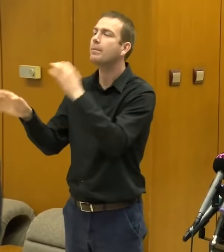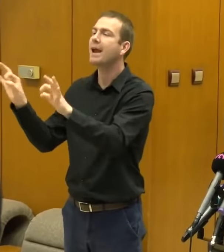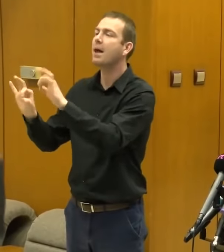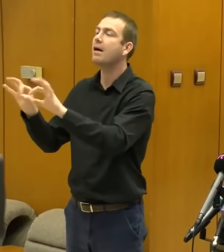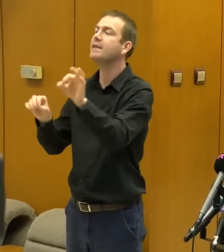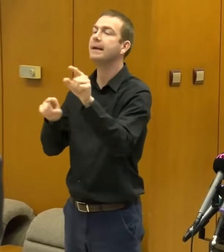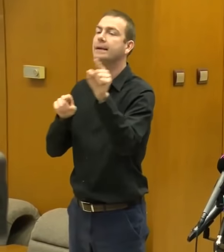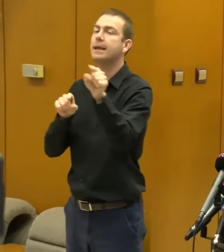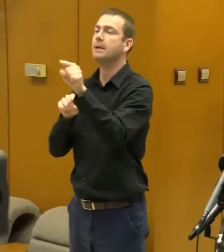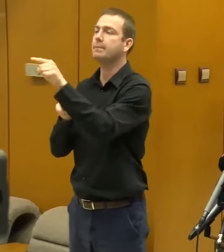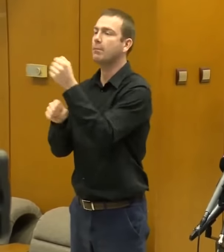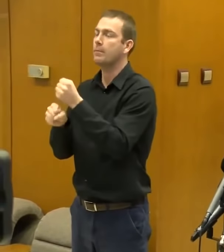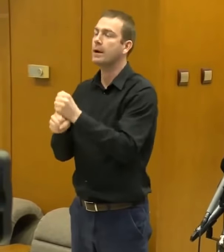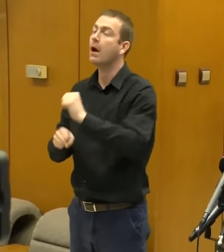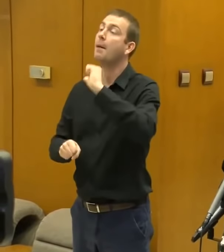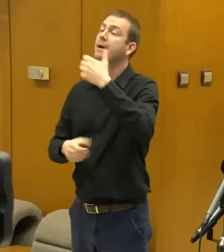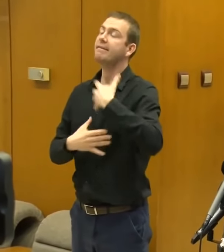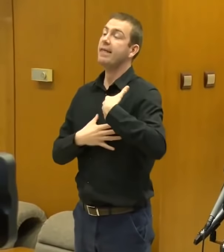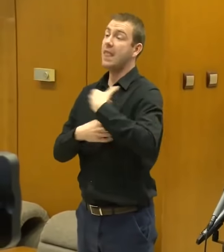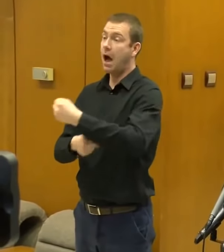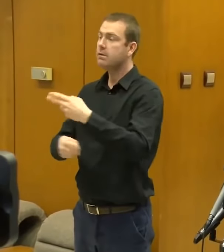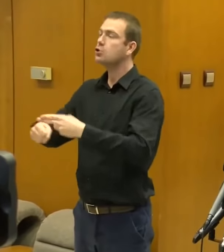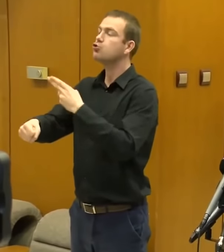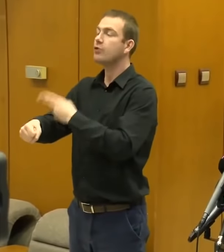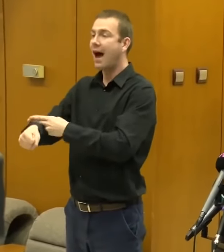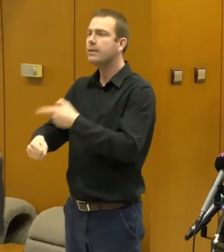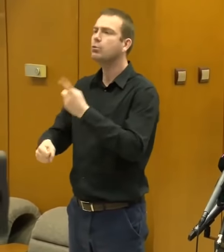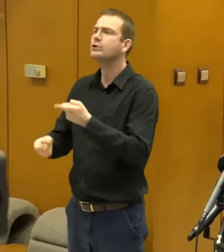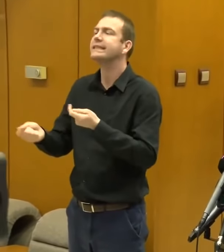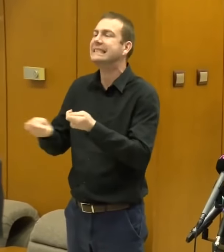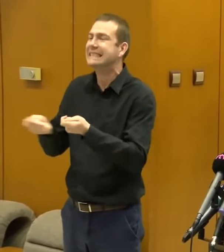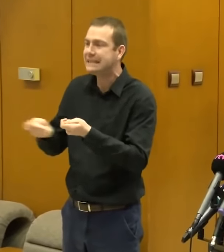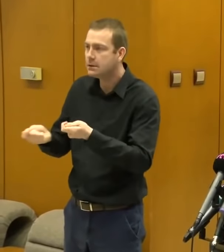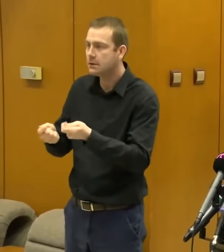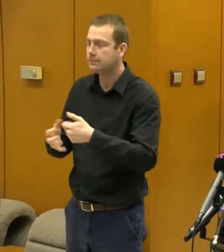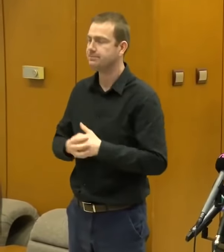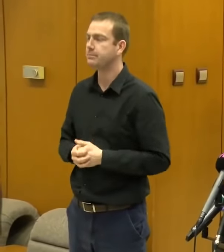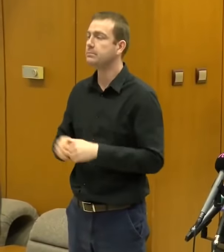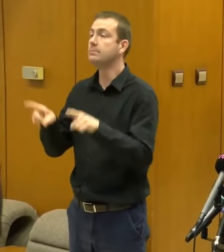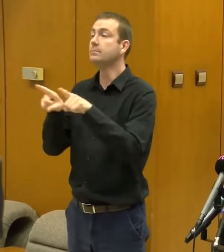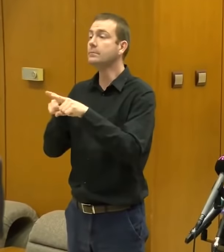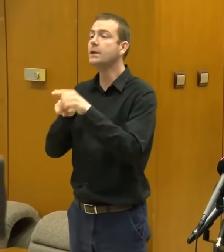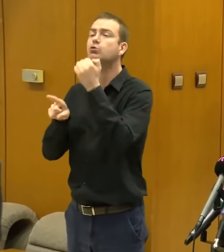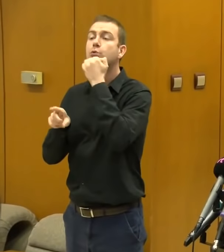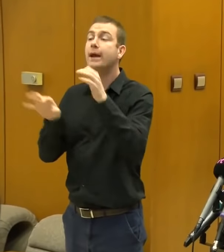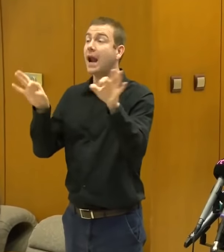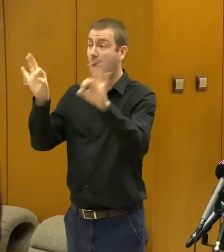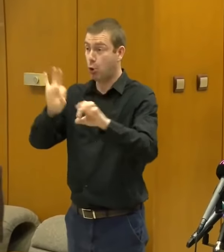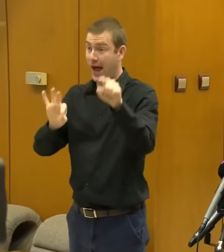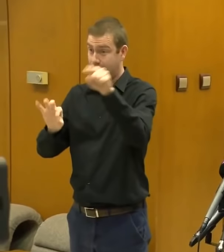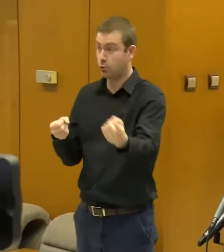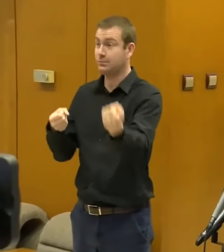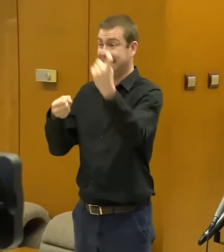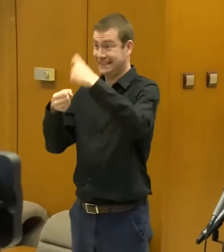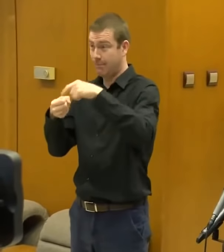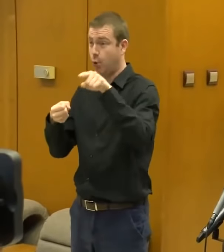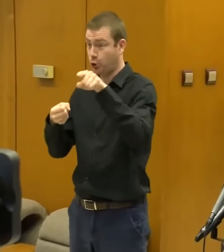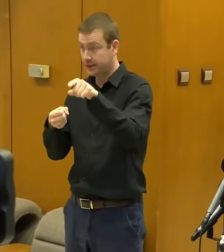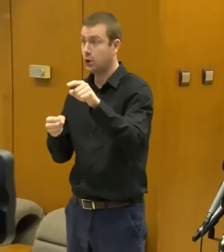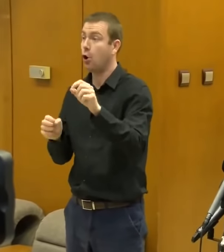navrhnem, aby štát toto nejakým spôsobom koordinoval. A keď to budú robiť aj súkromné laboratória, aby to bol v